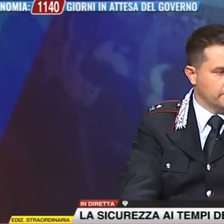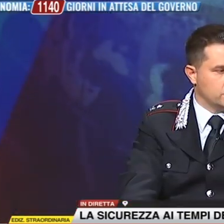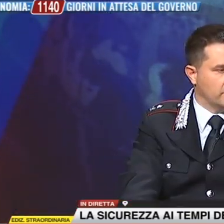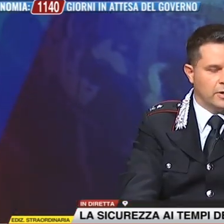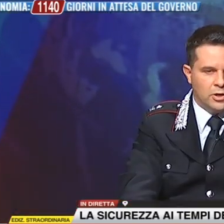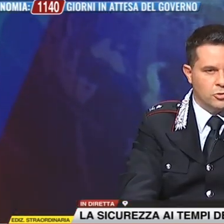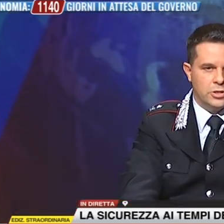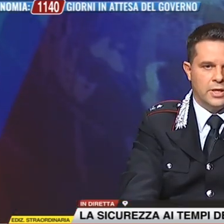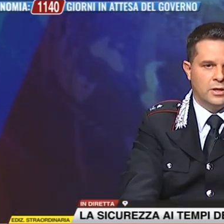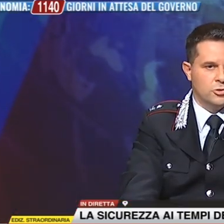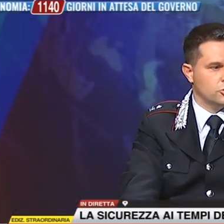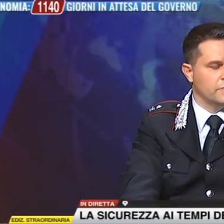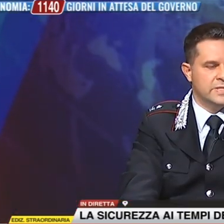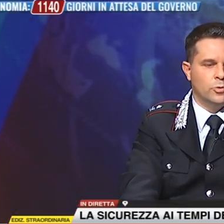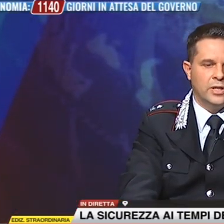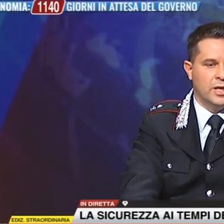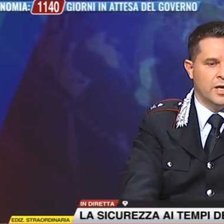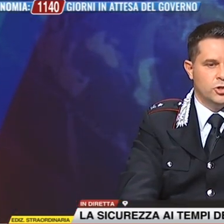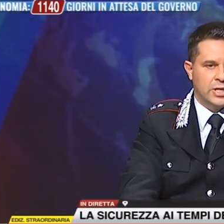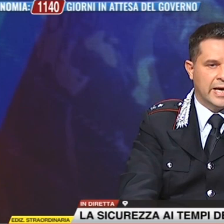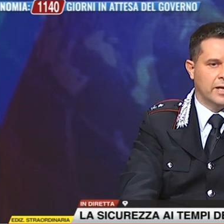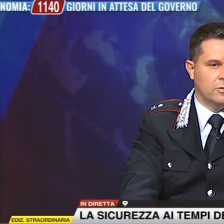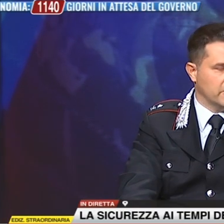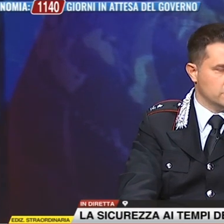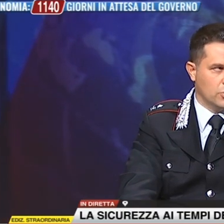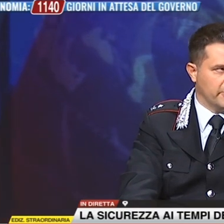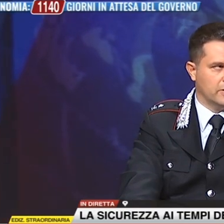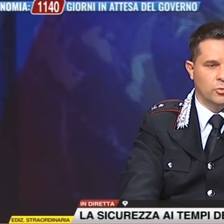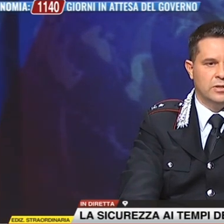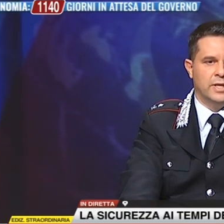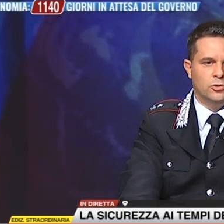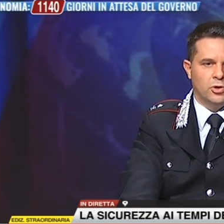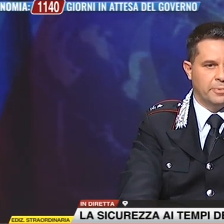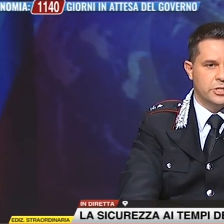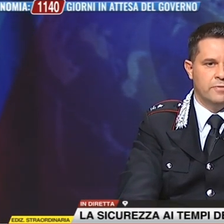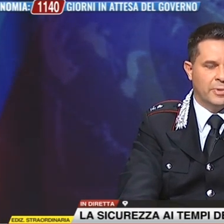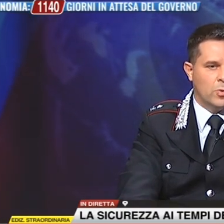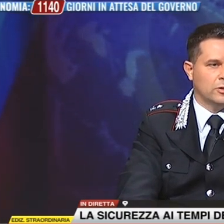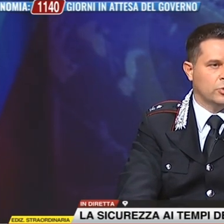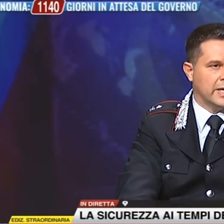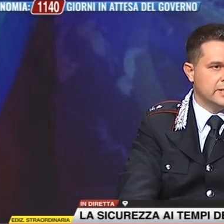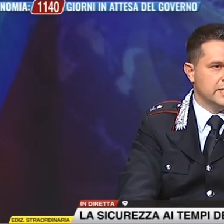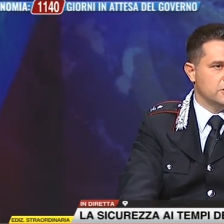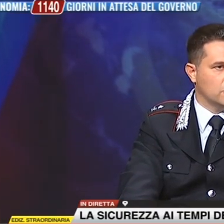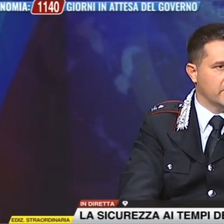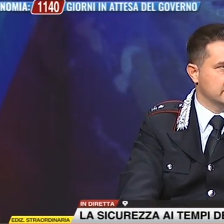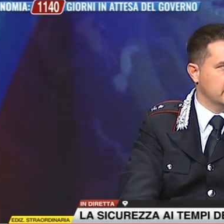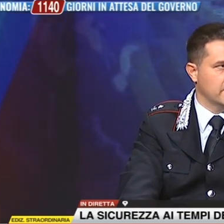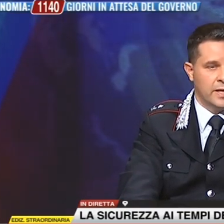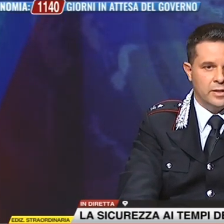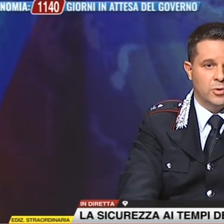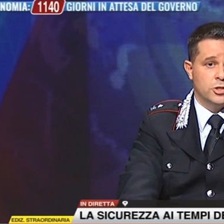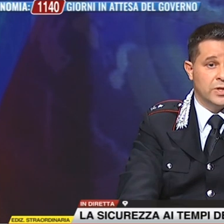regna sempre sovrano nel nostro servizio, quindi cercare non è sicuramente un intento repressivo, ma quanto una garanzia di